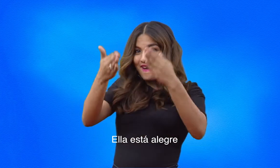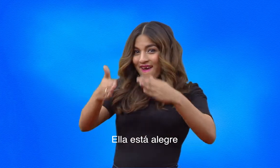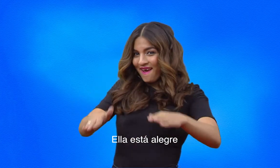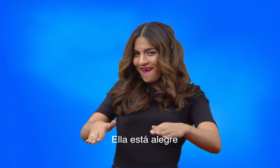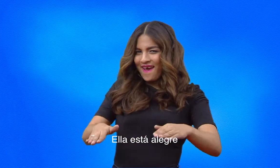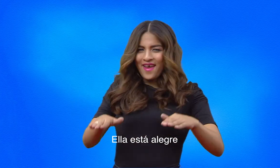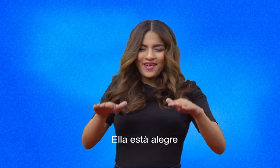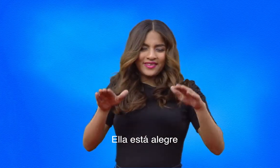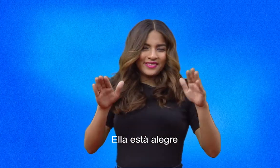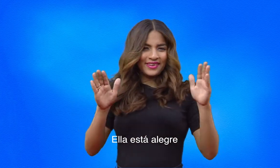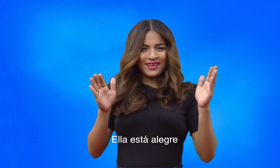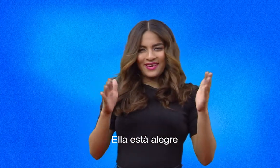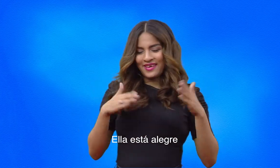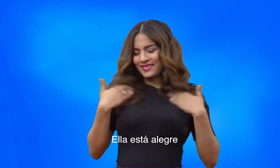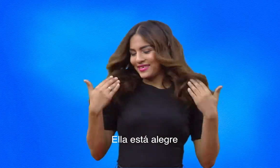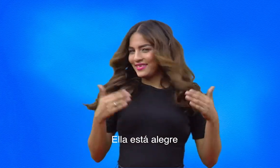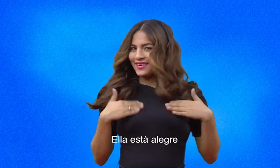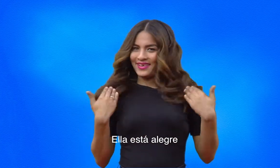Ella está alegre.